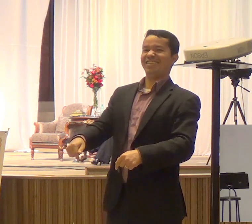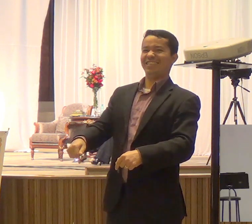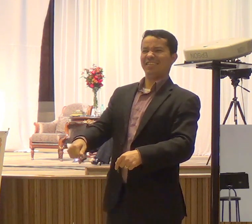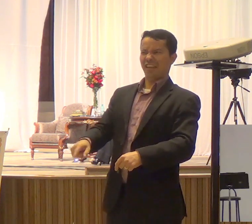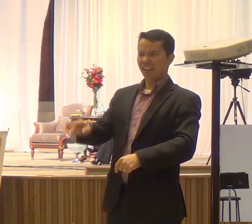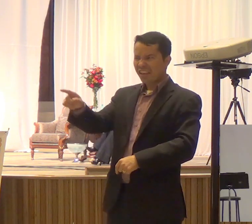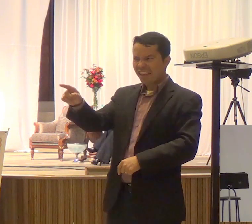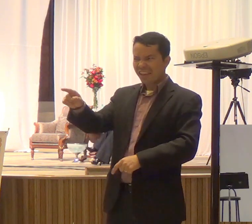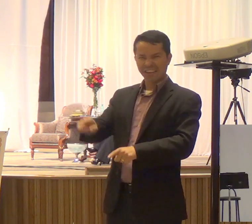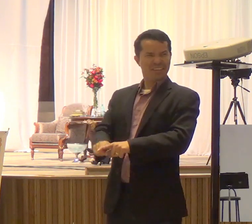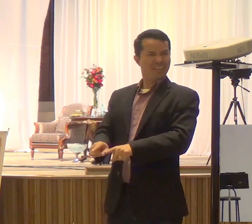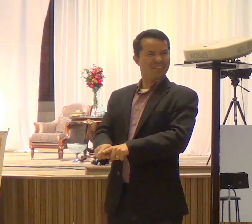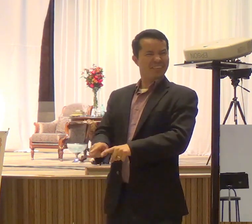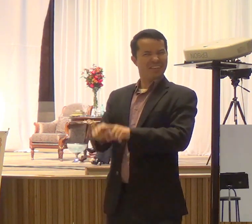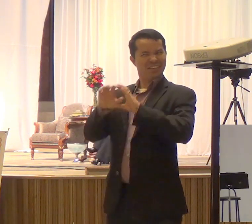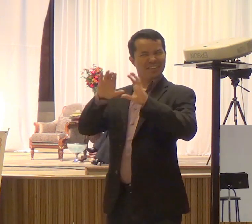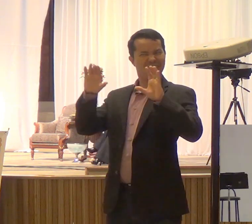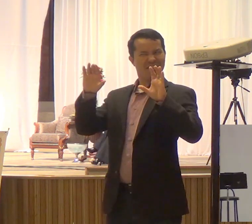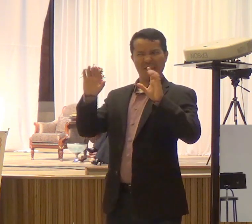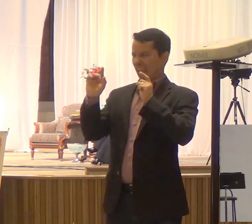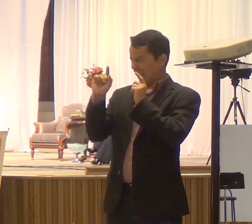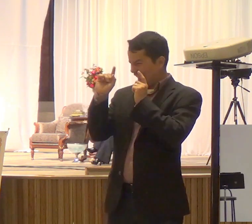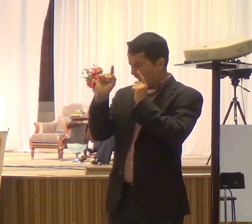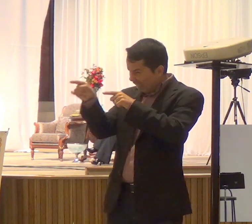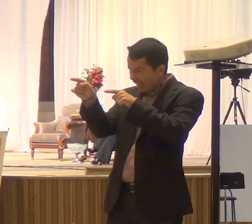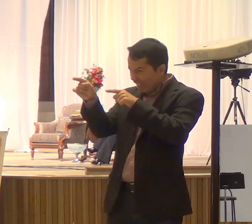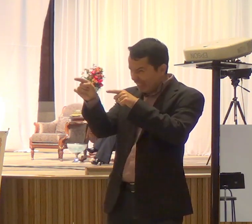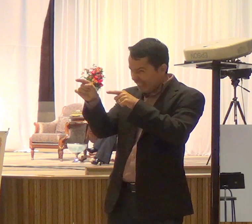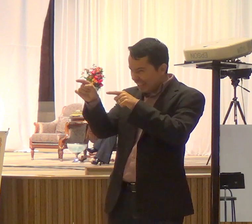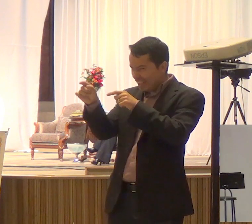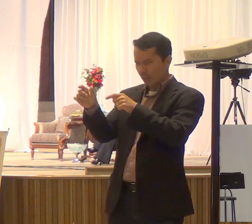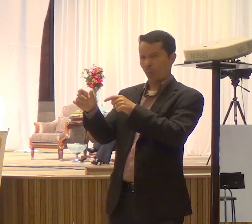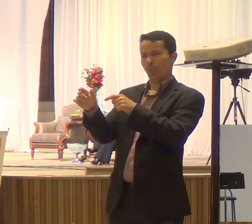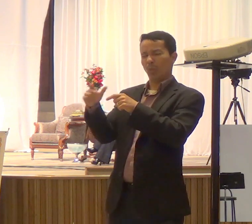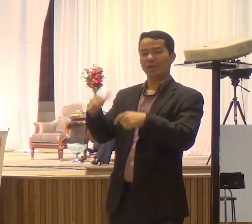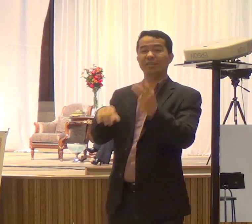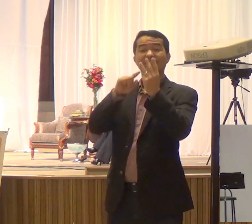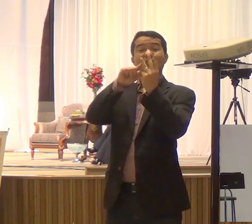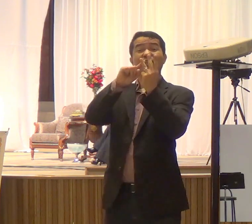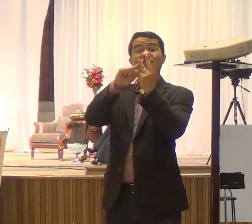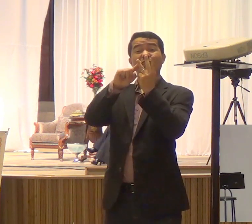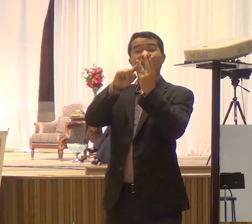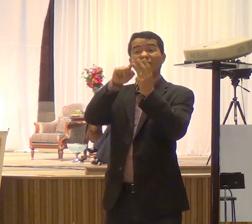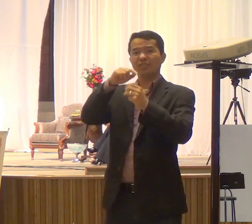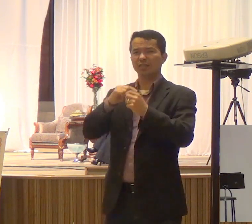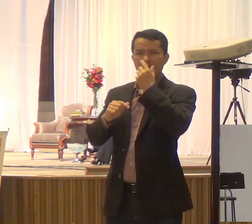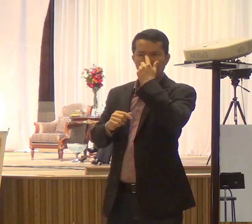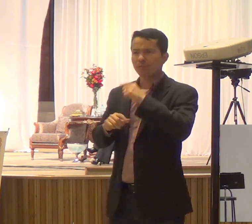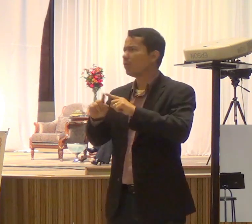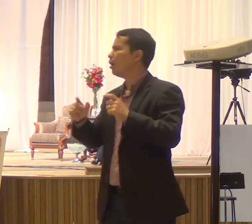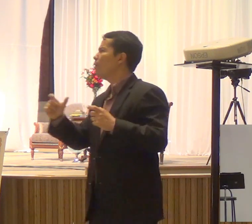Ele chegou, esse camarada. E a terceira surpresa, você vai olhar e vai falar assim: mas cadê